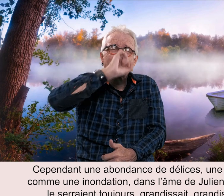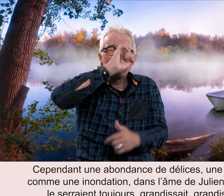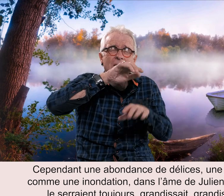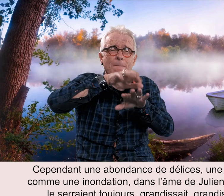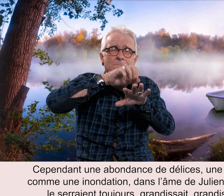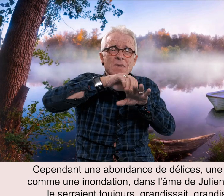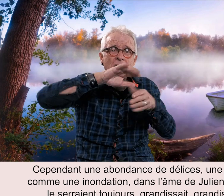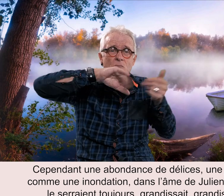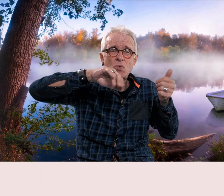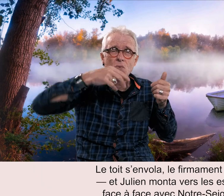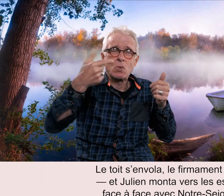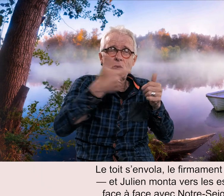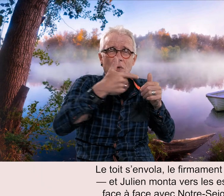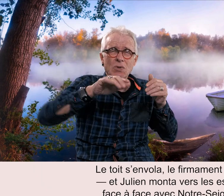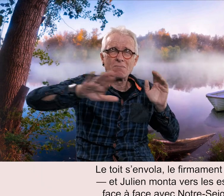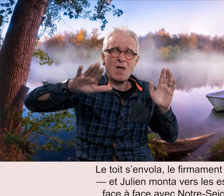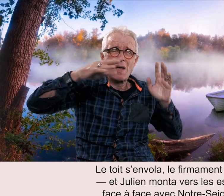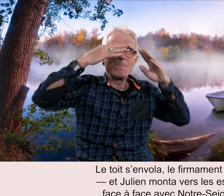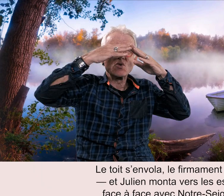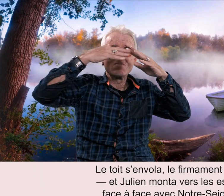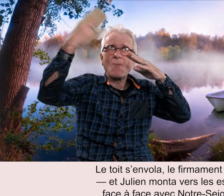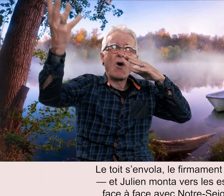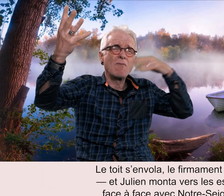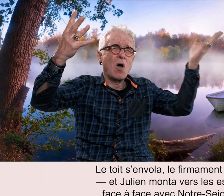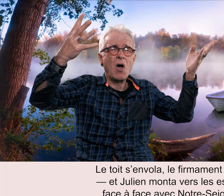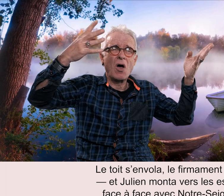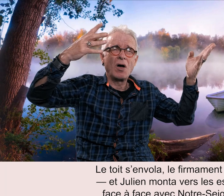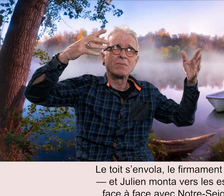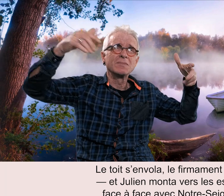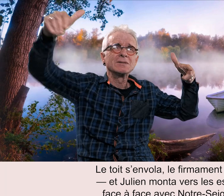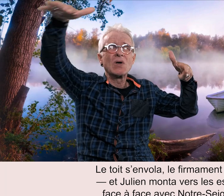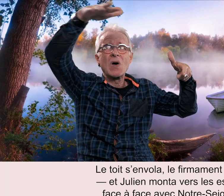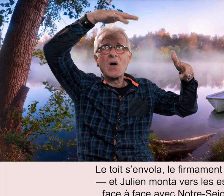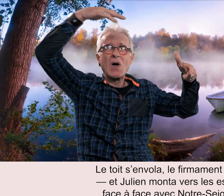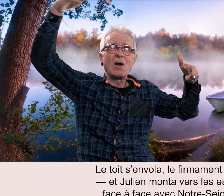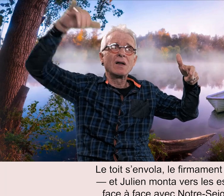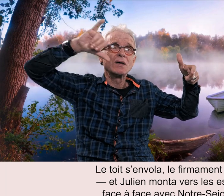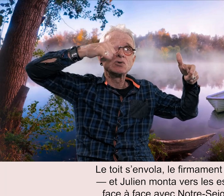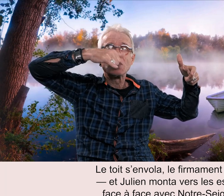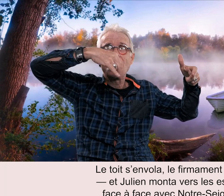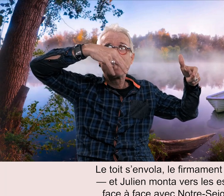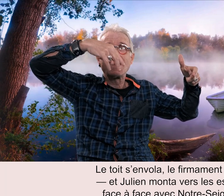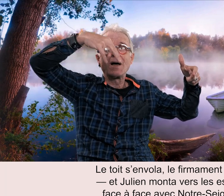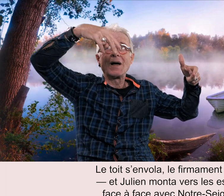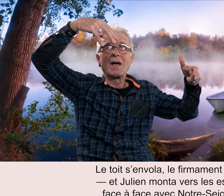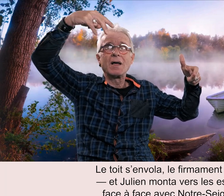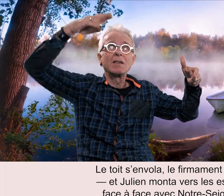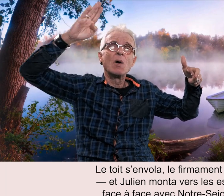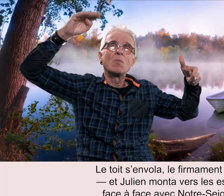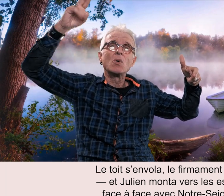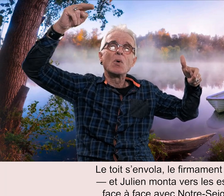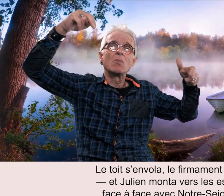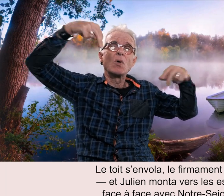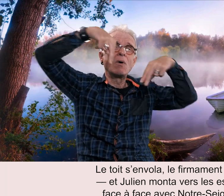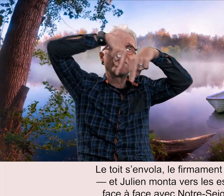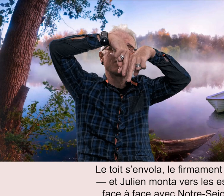pieds les deux murs de la cabane. Le toit s'envola, le firmament se déployait et Julien monta vers les espaces bleus face